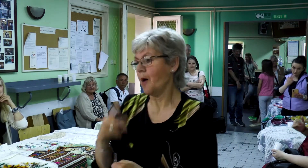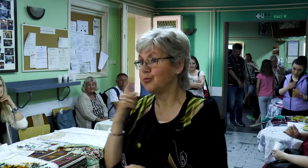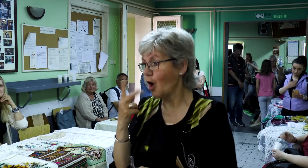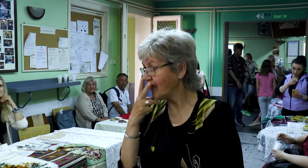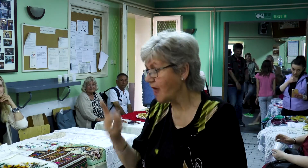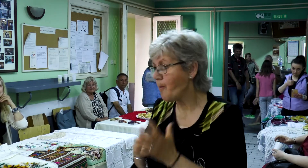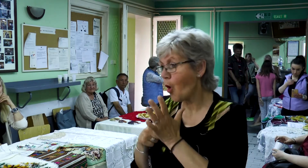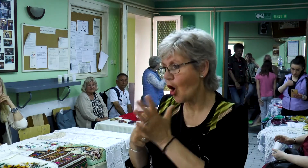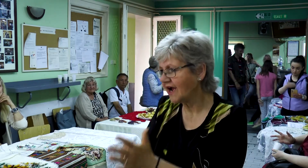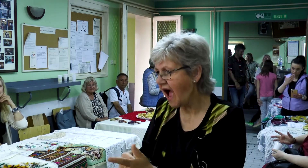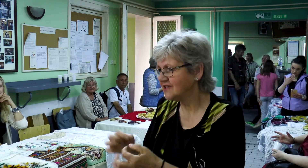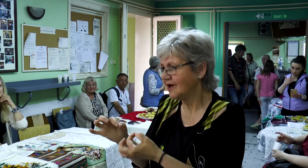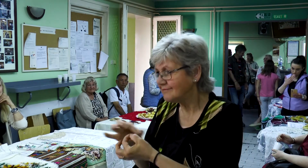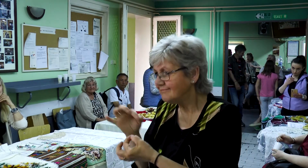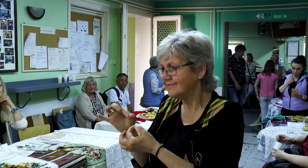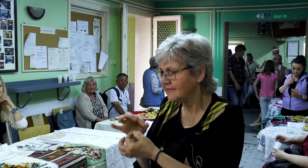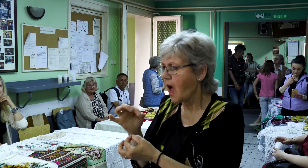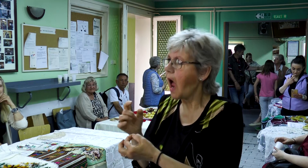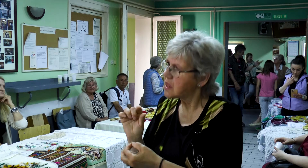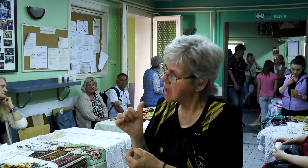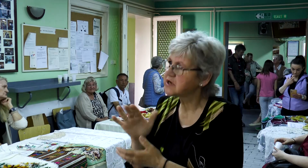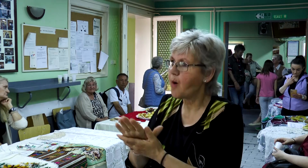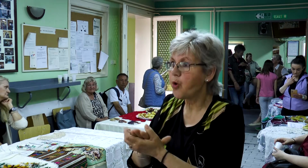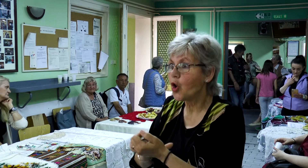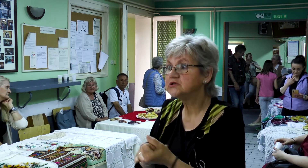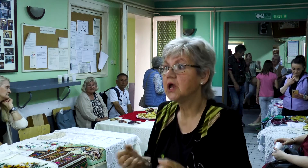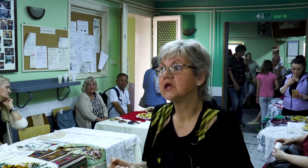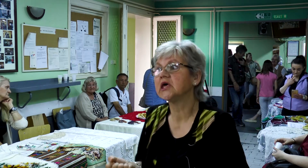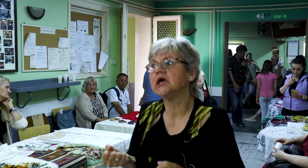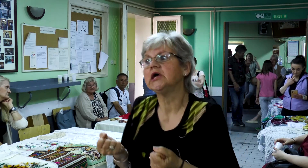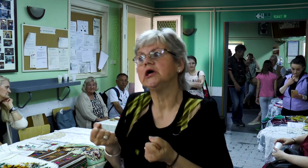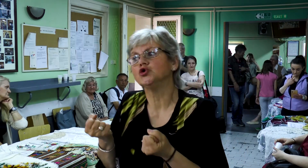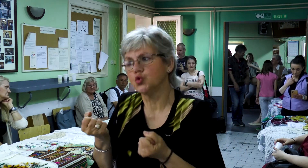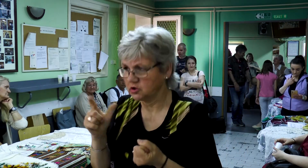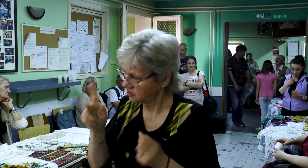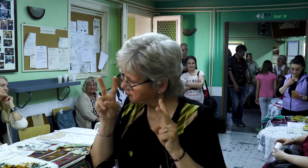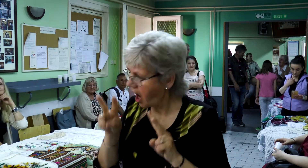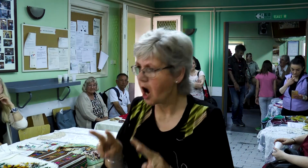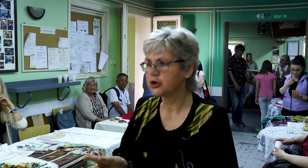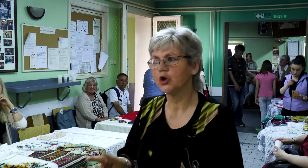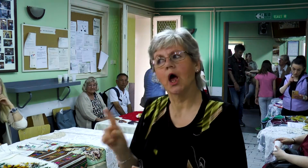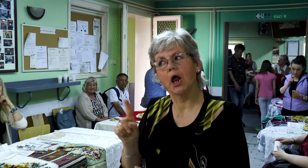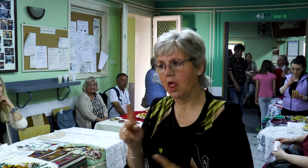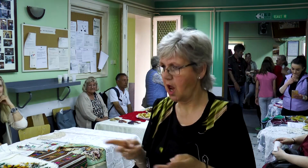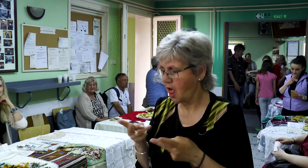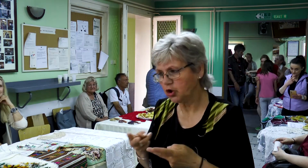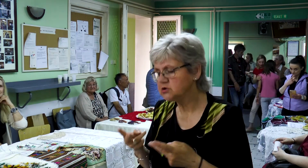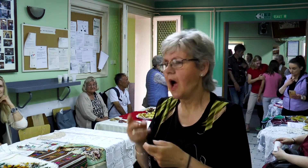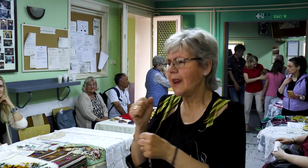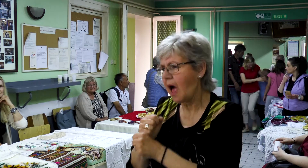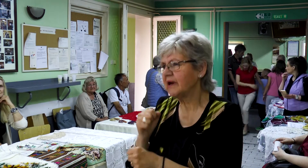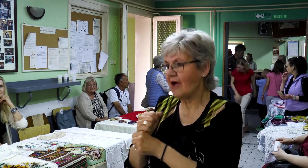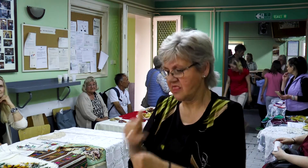radionicu ručnih rado, pokazali su nam kako treba se radi. U početku je bilo jako teško, stvarno